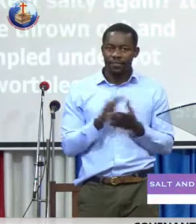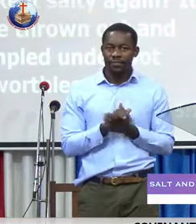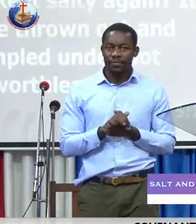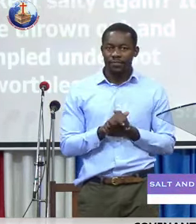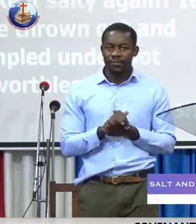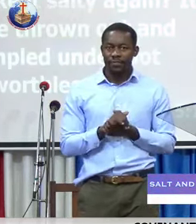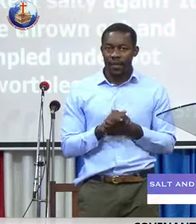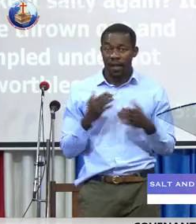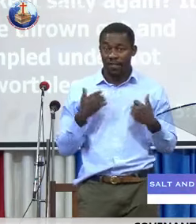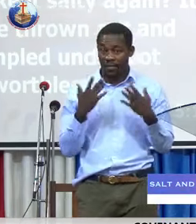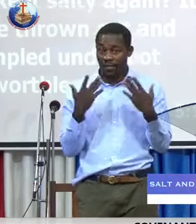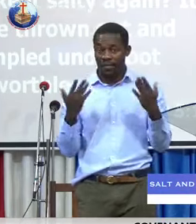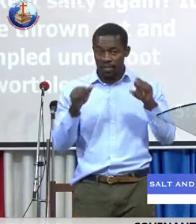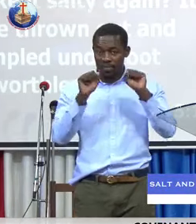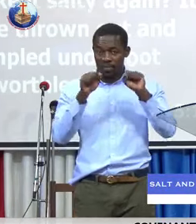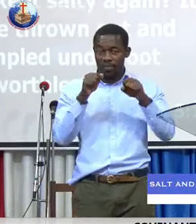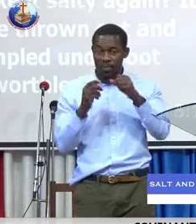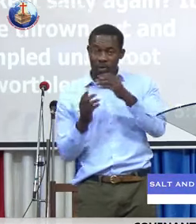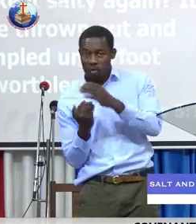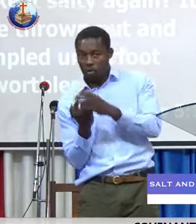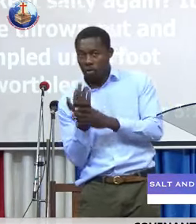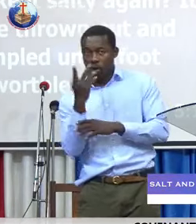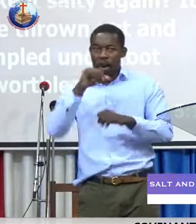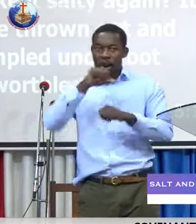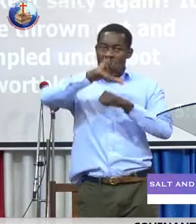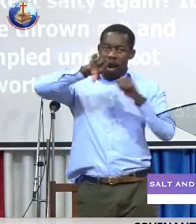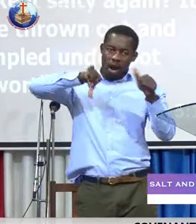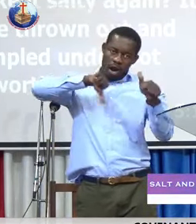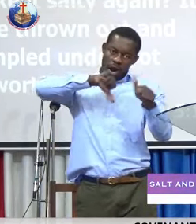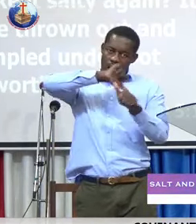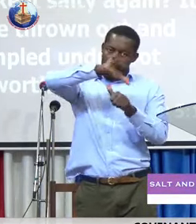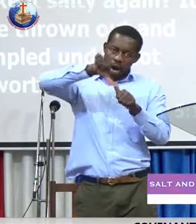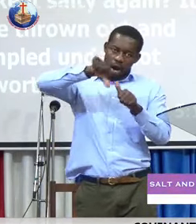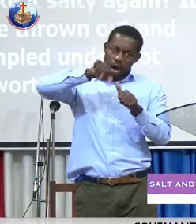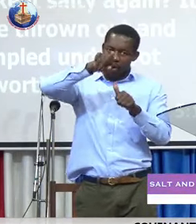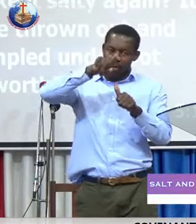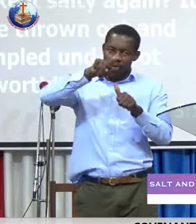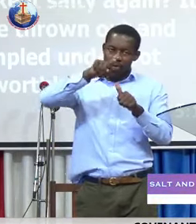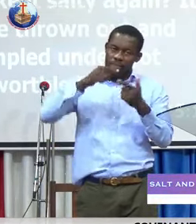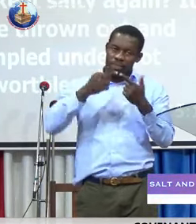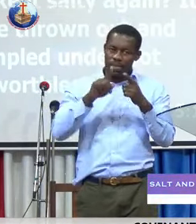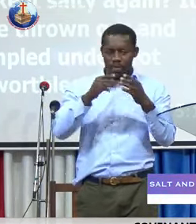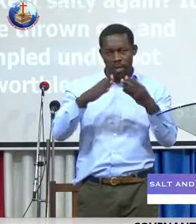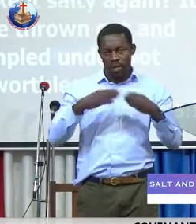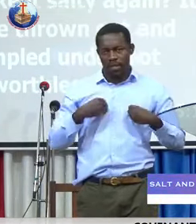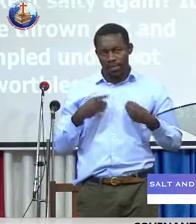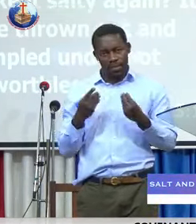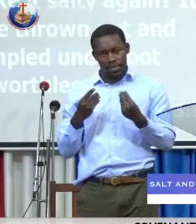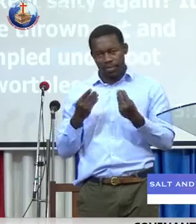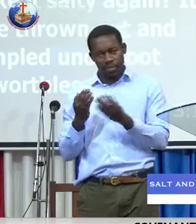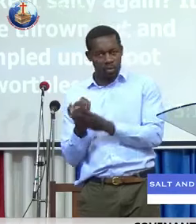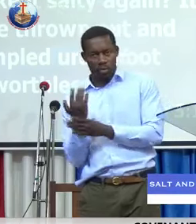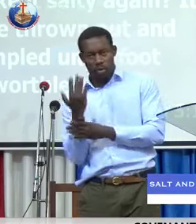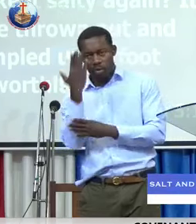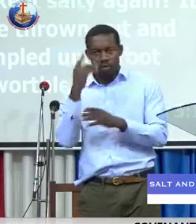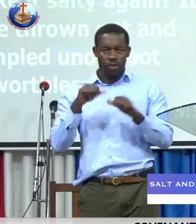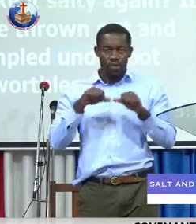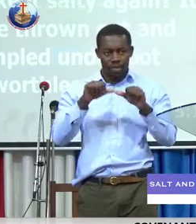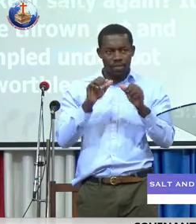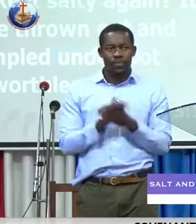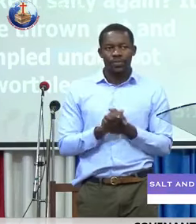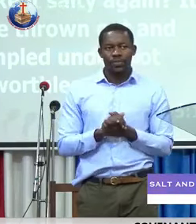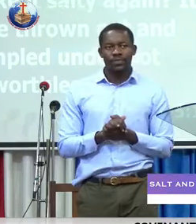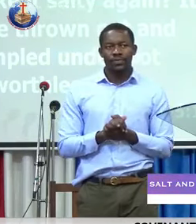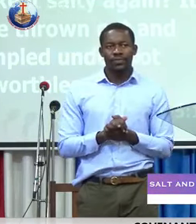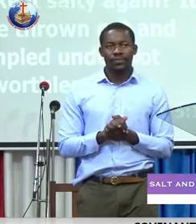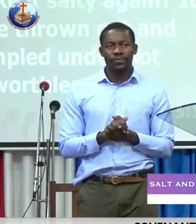Are there things that have grown around us that are not of God and we have allowed them to grow? Je, kuna vitu ambavyo vimemea